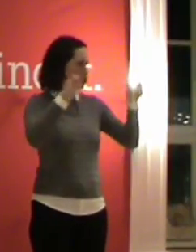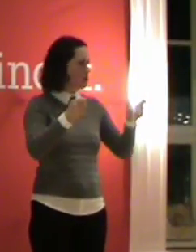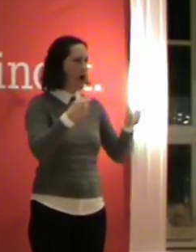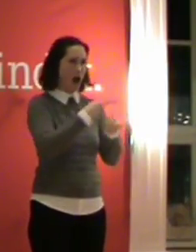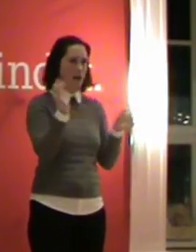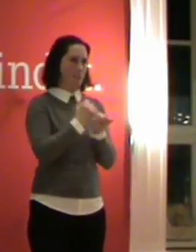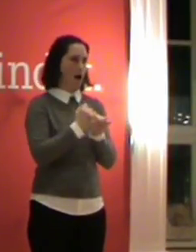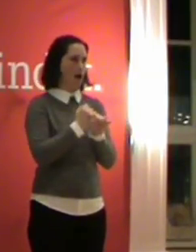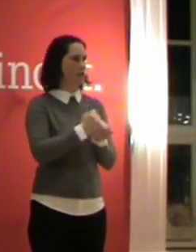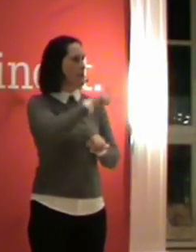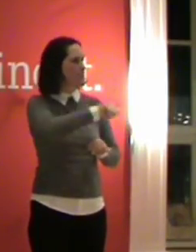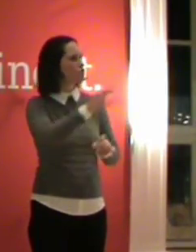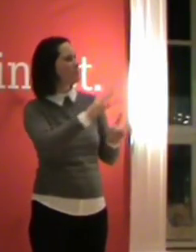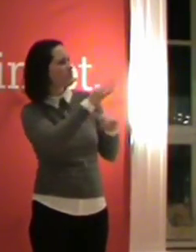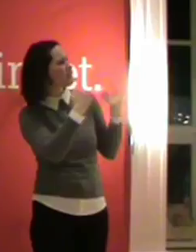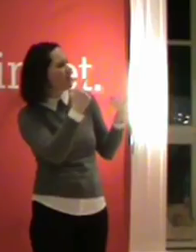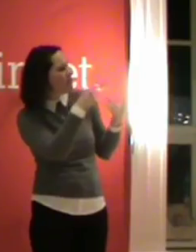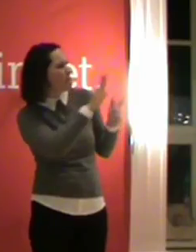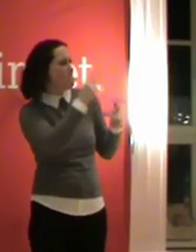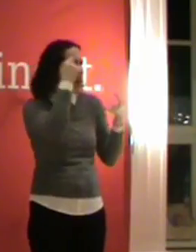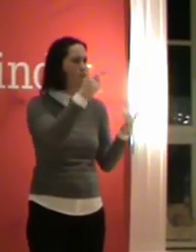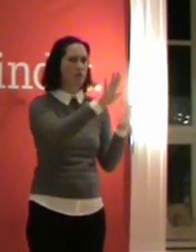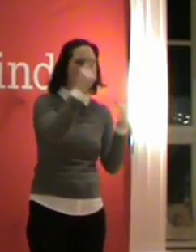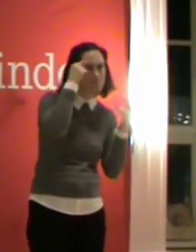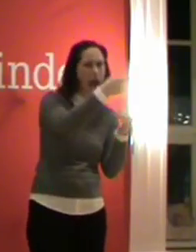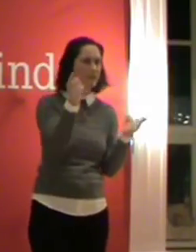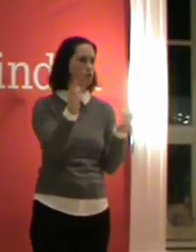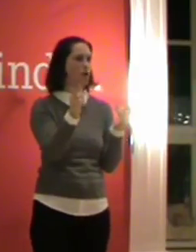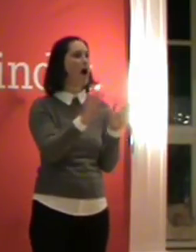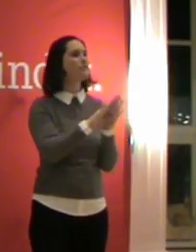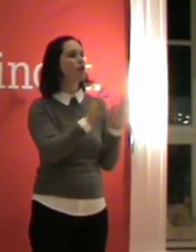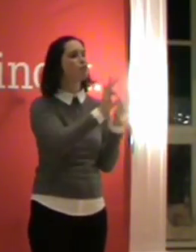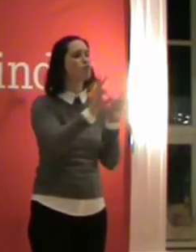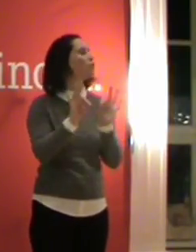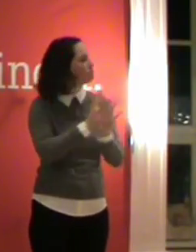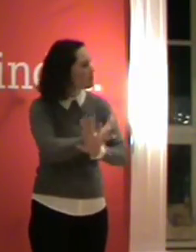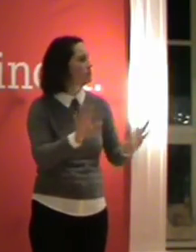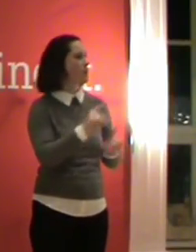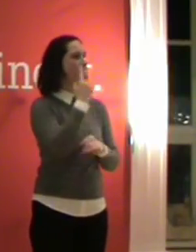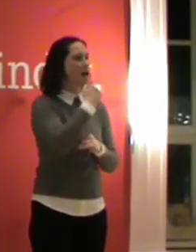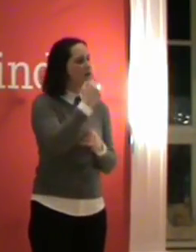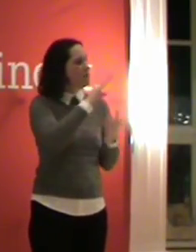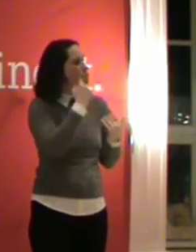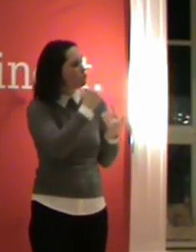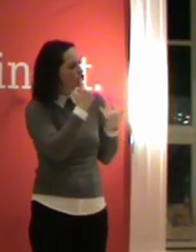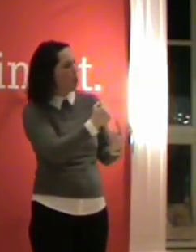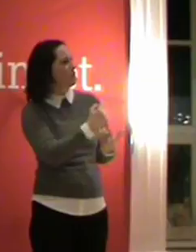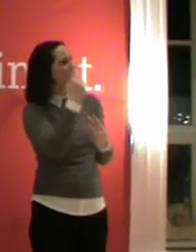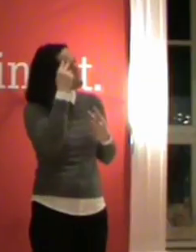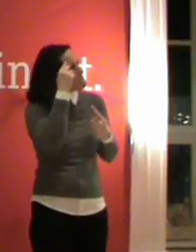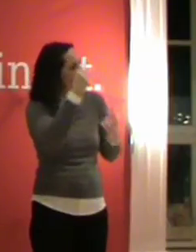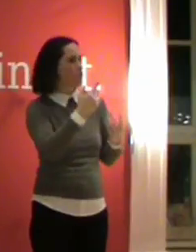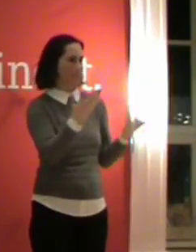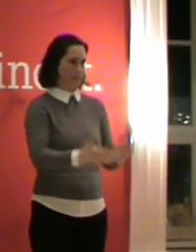wirklich den Menschen aufs Maul schauen. Das ist ganz wichtig und ihnen nicht nach dem Mund reden. Ich glaube, dass wenn wir